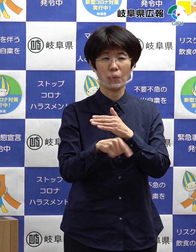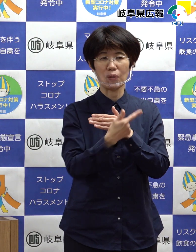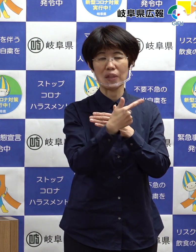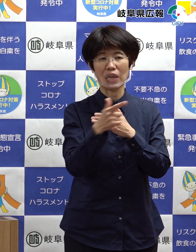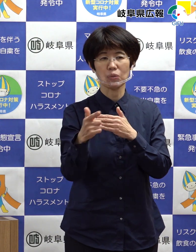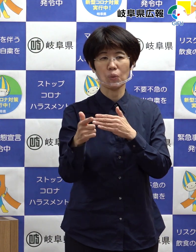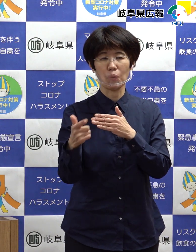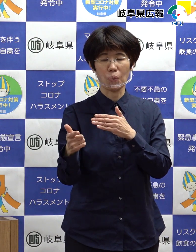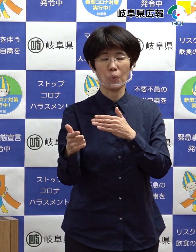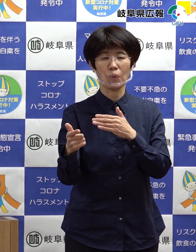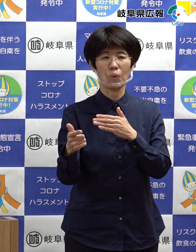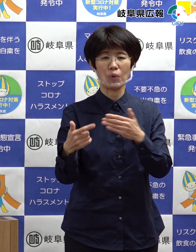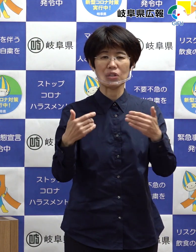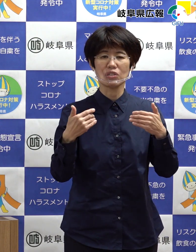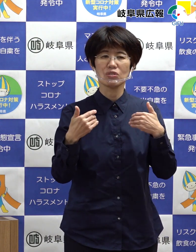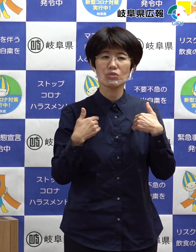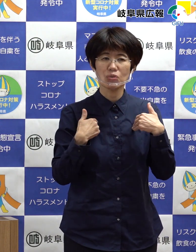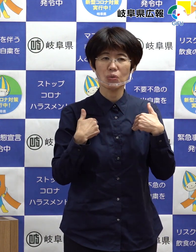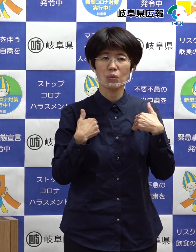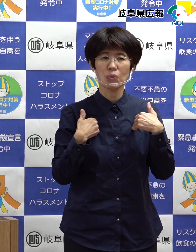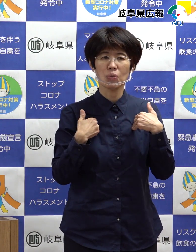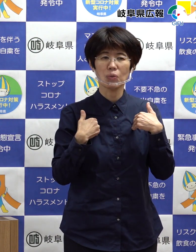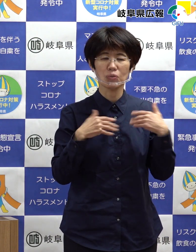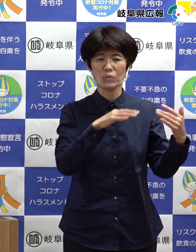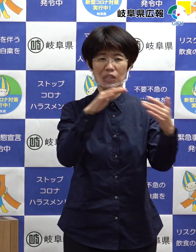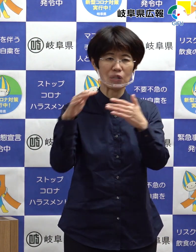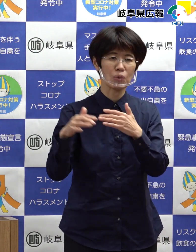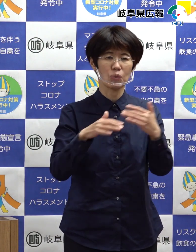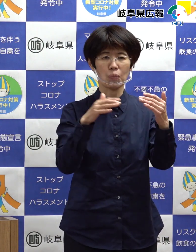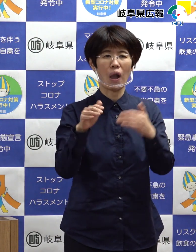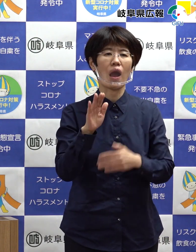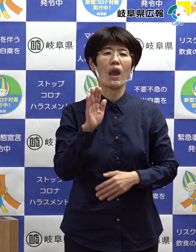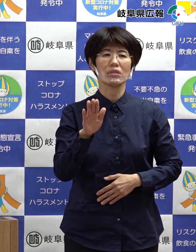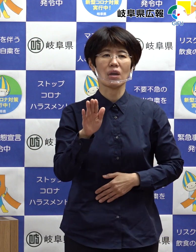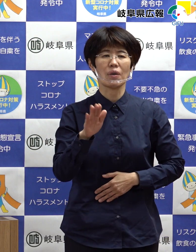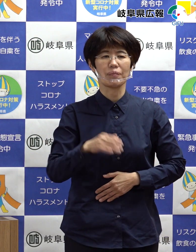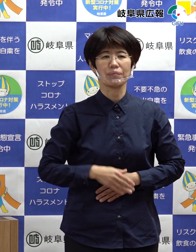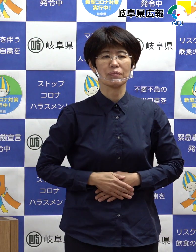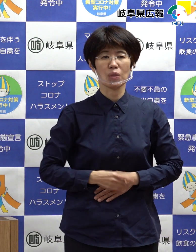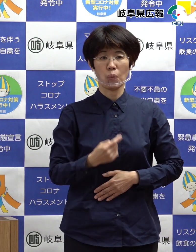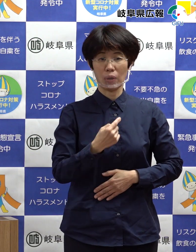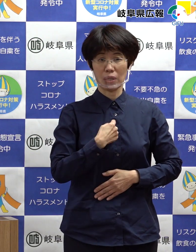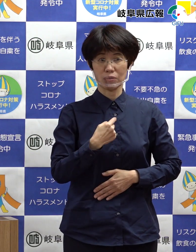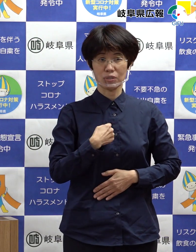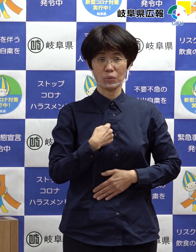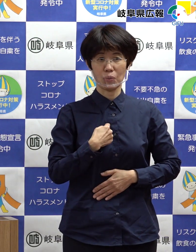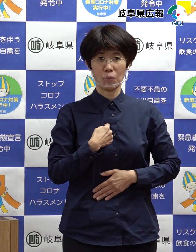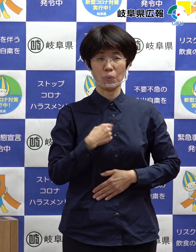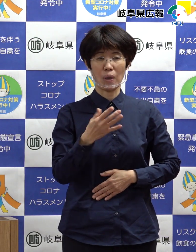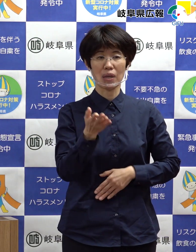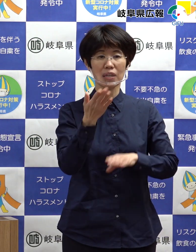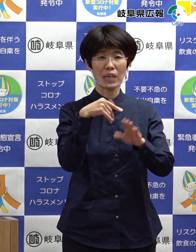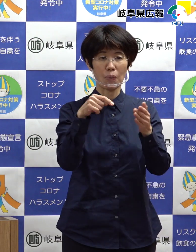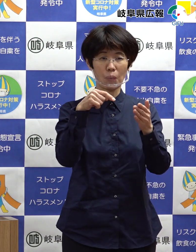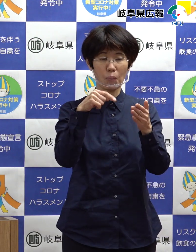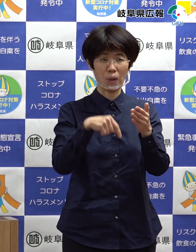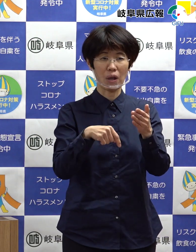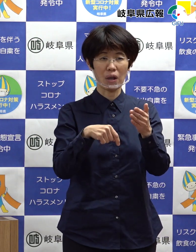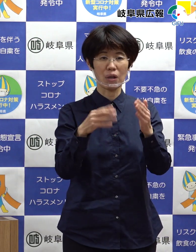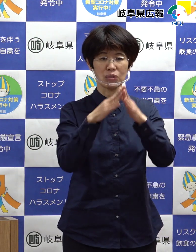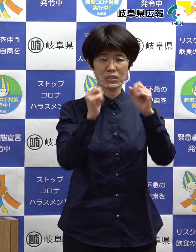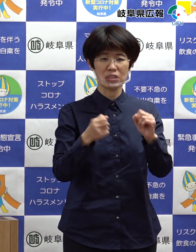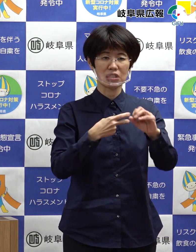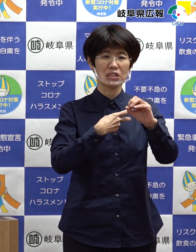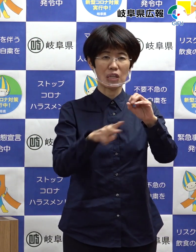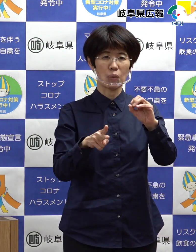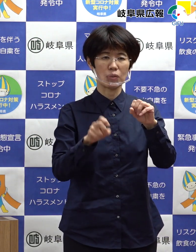か、そういうものが必要だっていう、議論が多かったですね。私の方は岐阜県としてはもう自宅待機